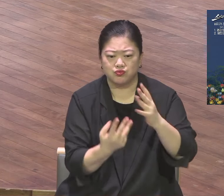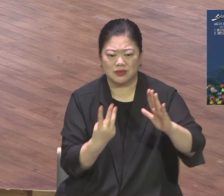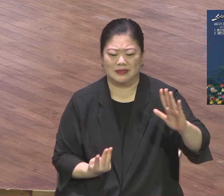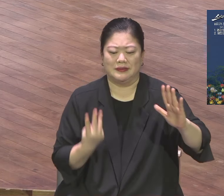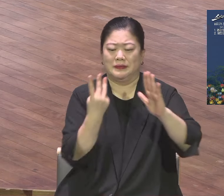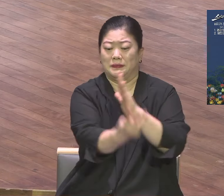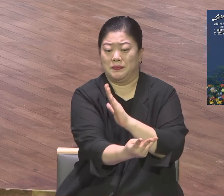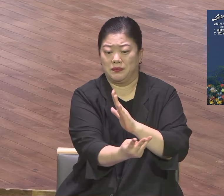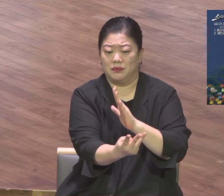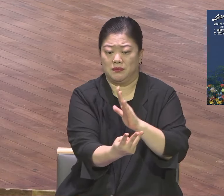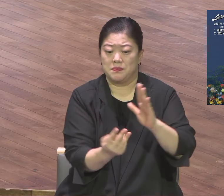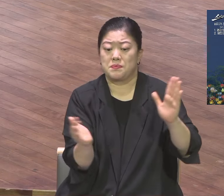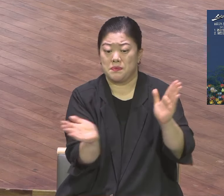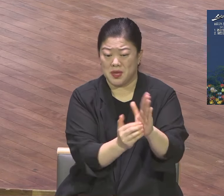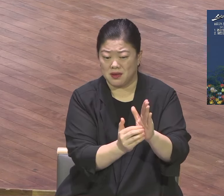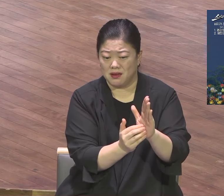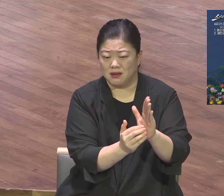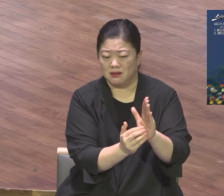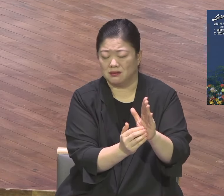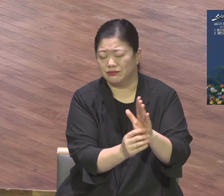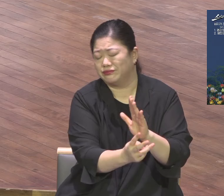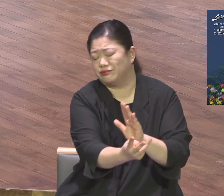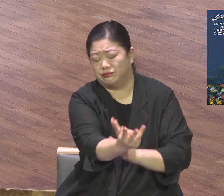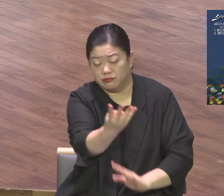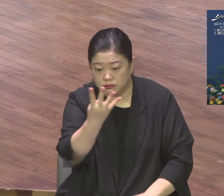그러니까 부하가, 어?